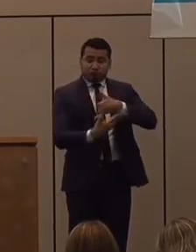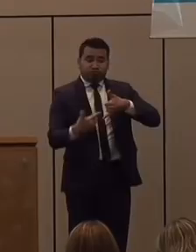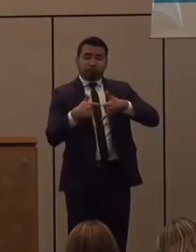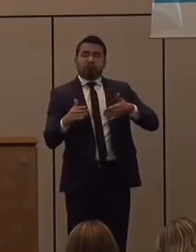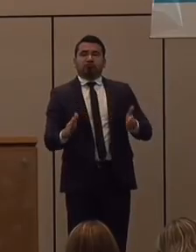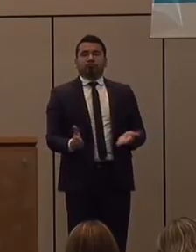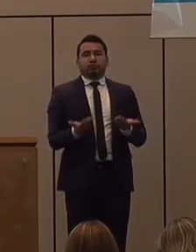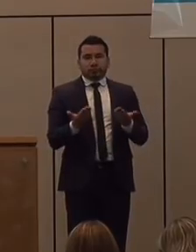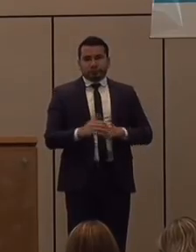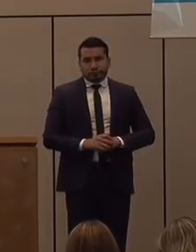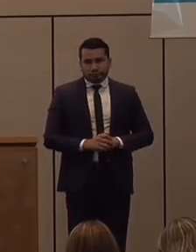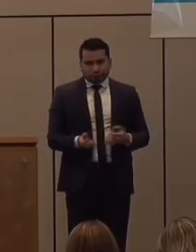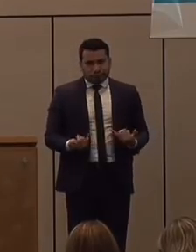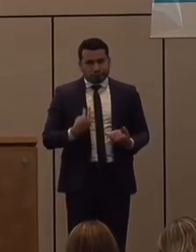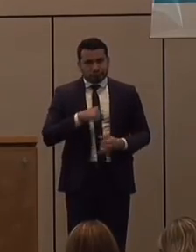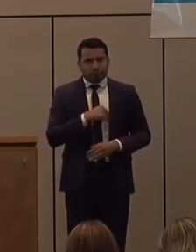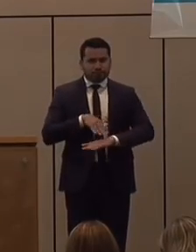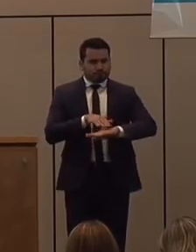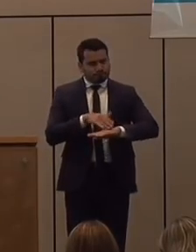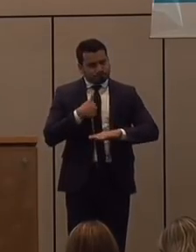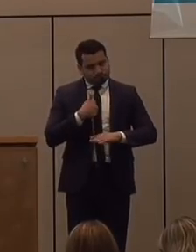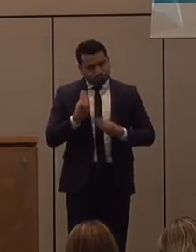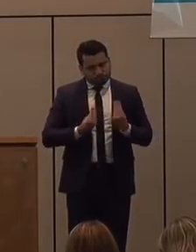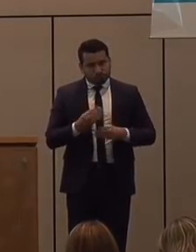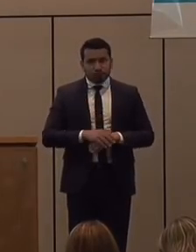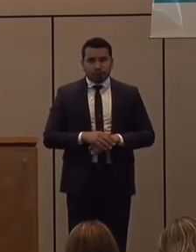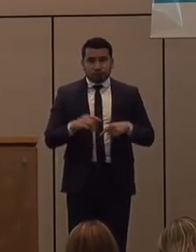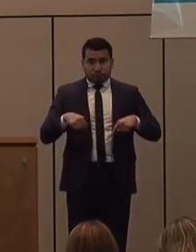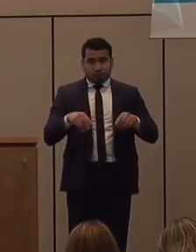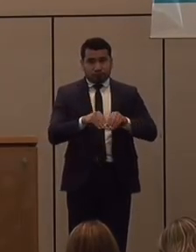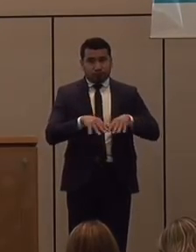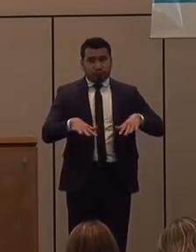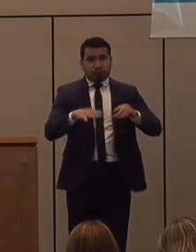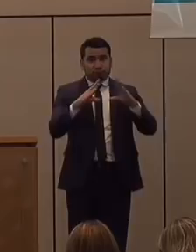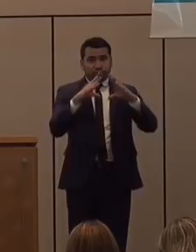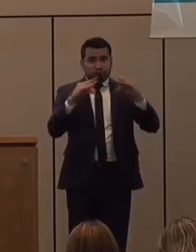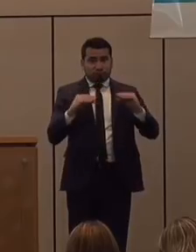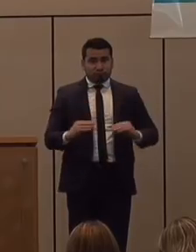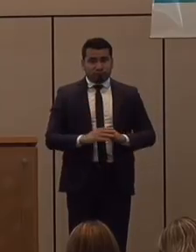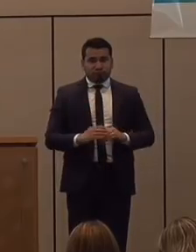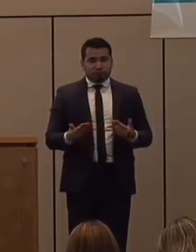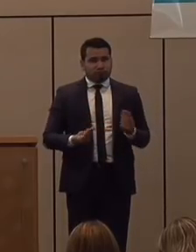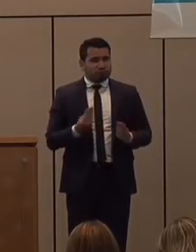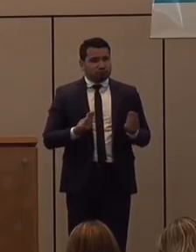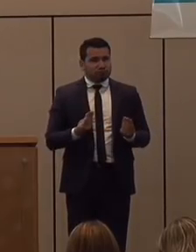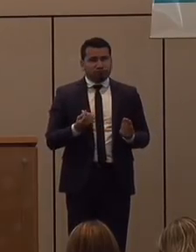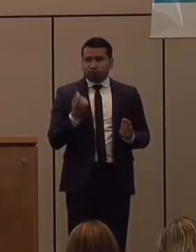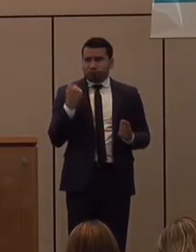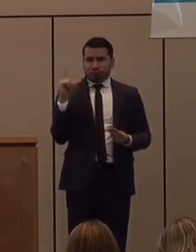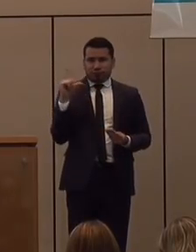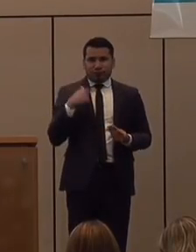el país entonces tratamos de que en esta época de navidad pues se lanzó el lunes pasado la